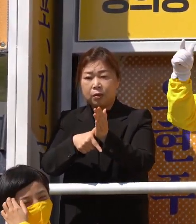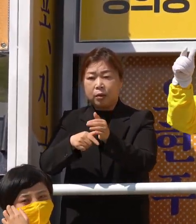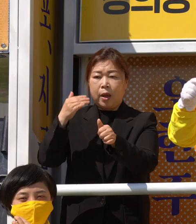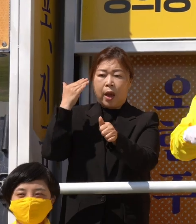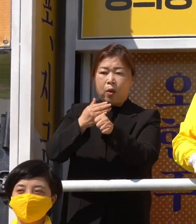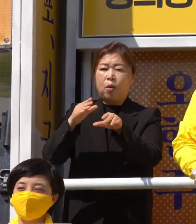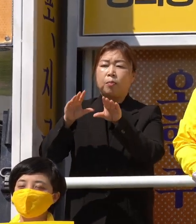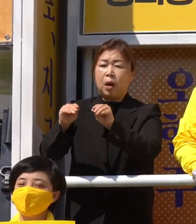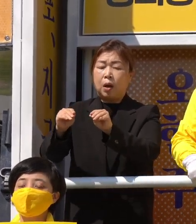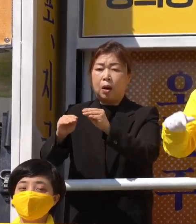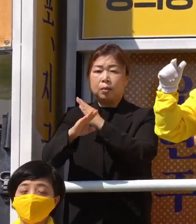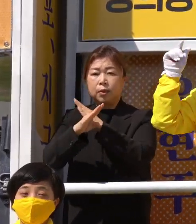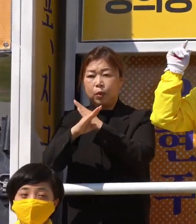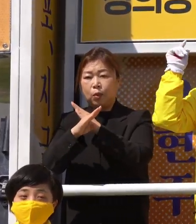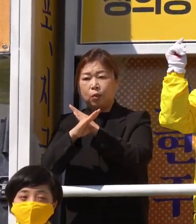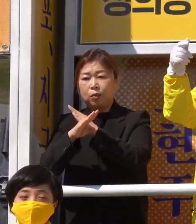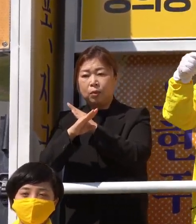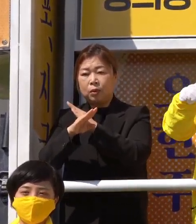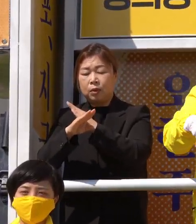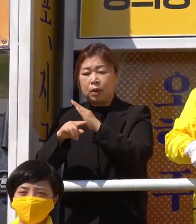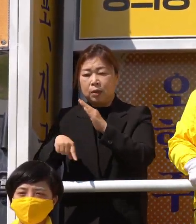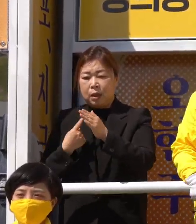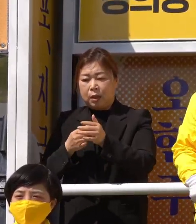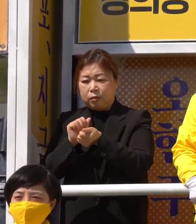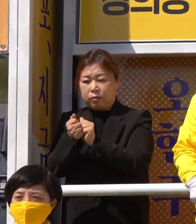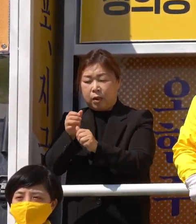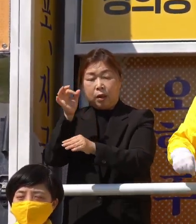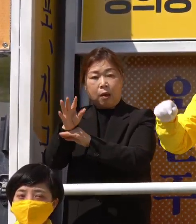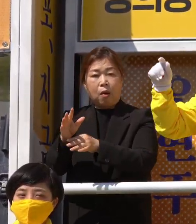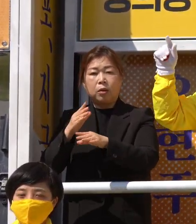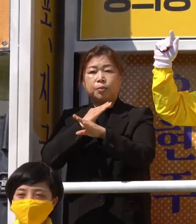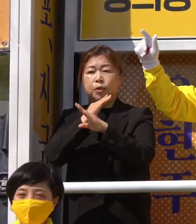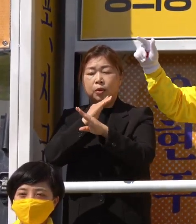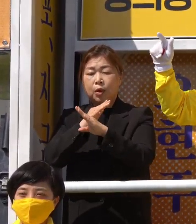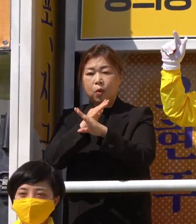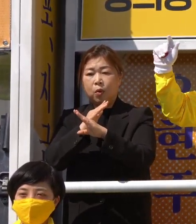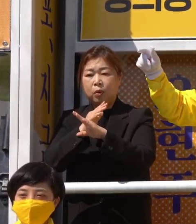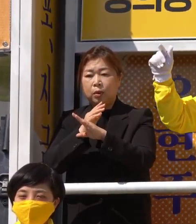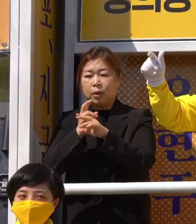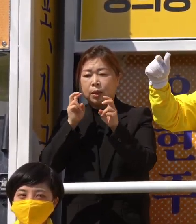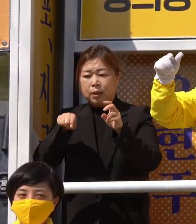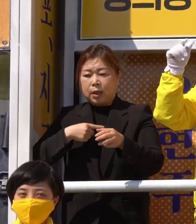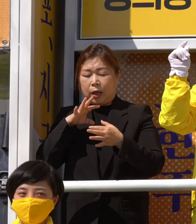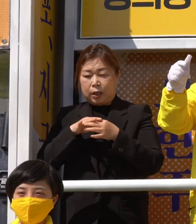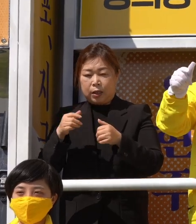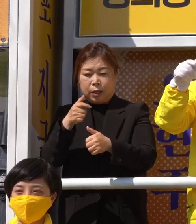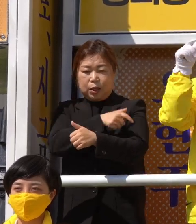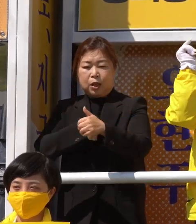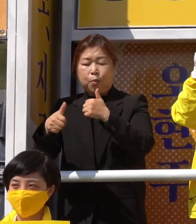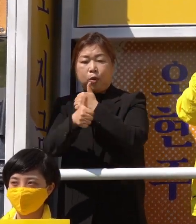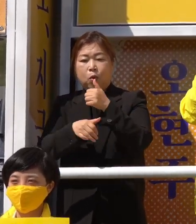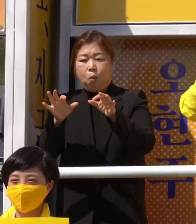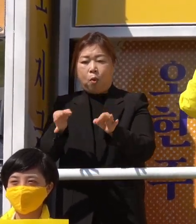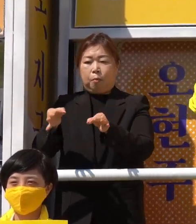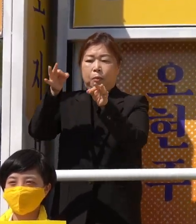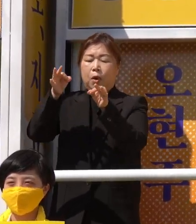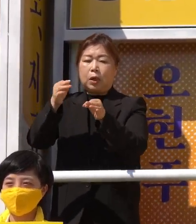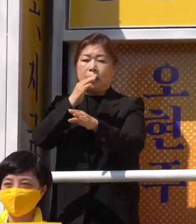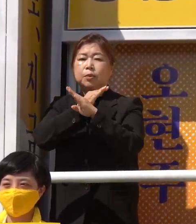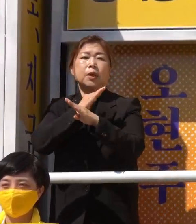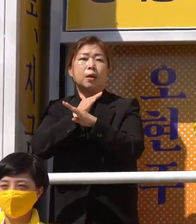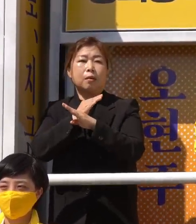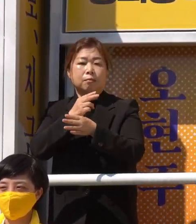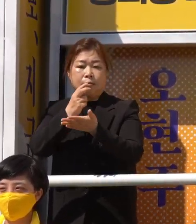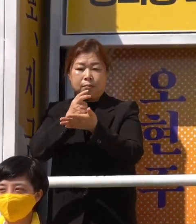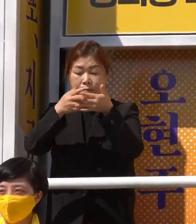해고를 금지하고 자사주 사는 거 금지하고 자기 기업 임원들 월급 올려주는 거 금지하라는 단서조항을